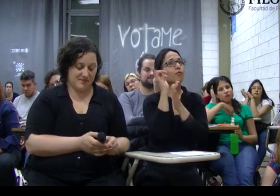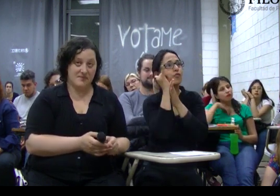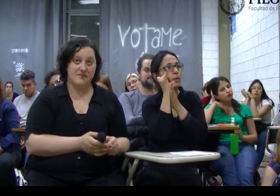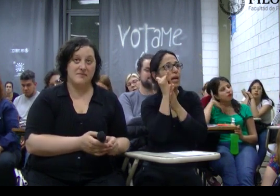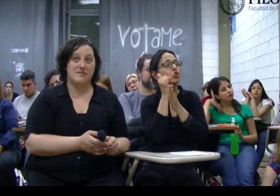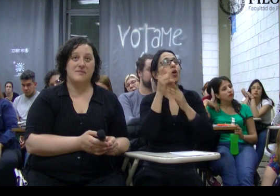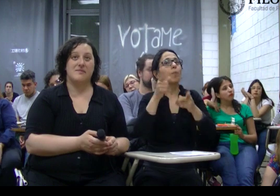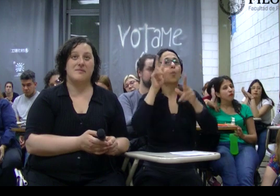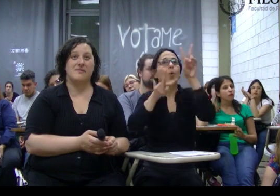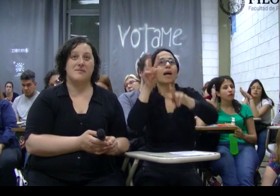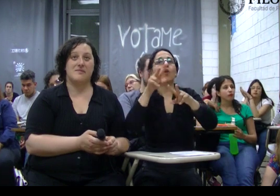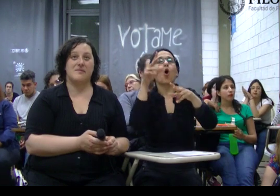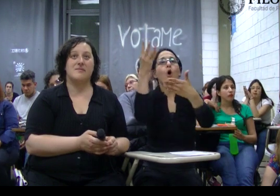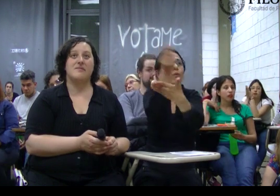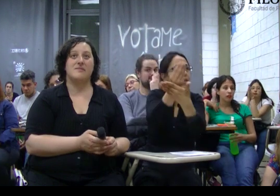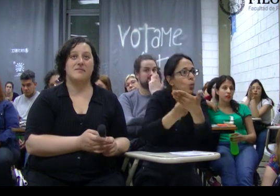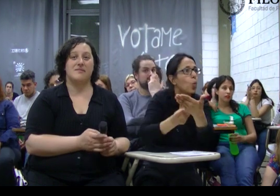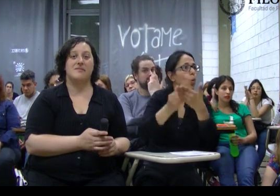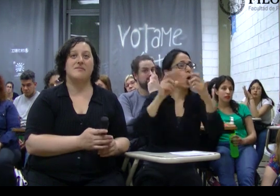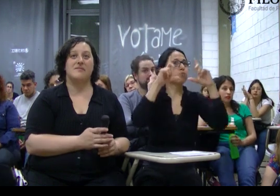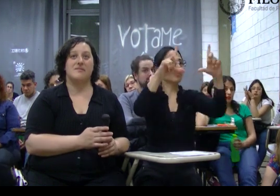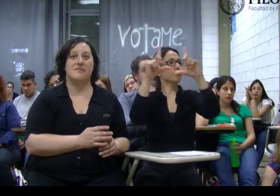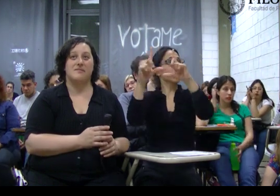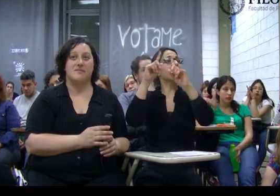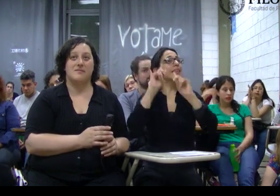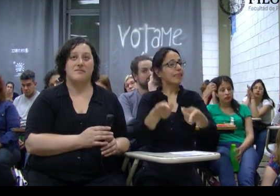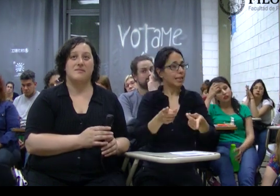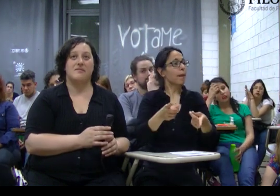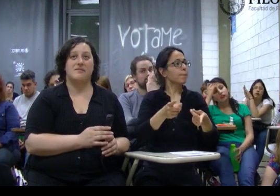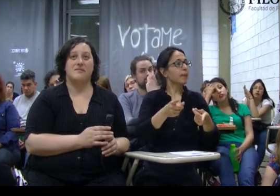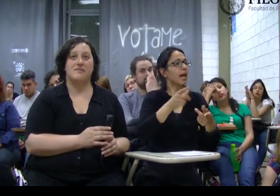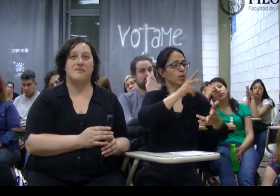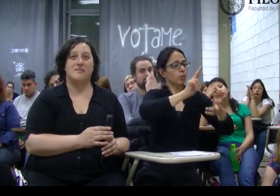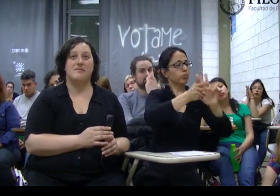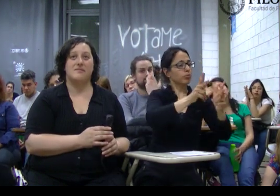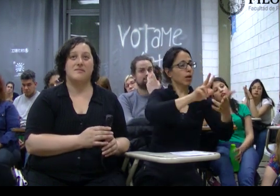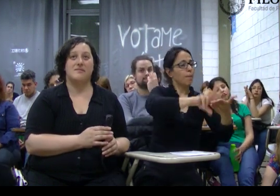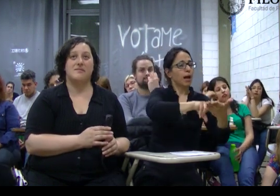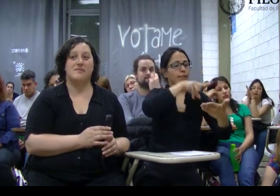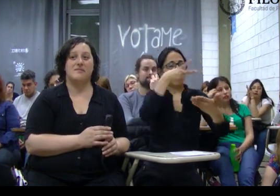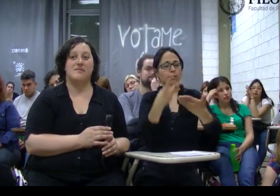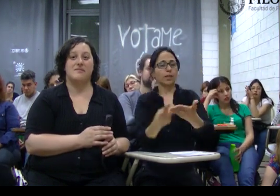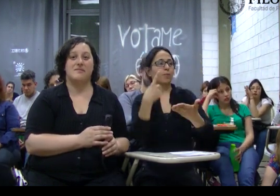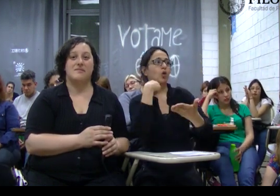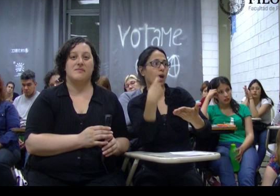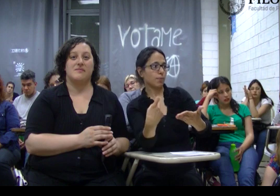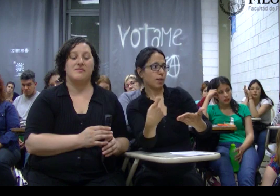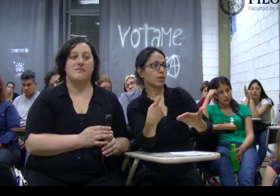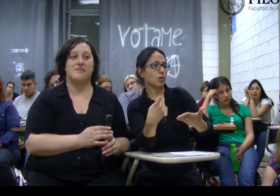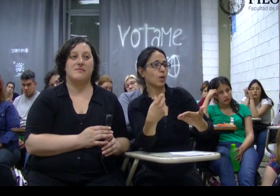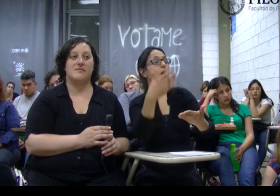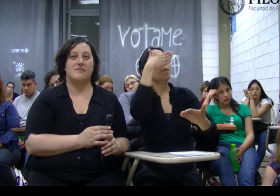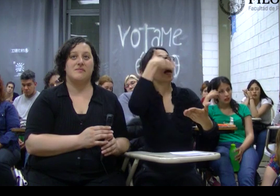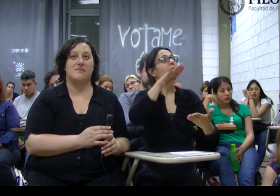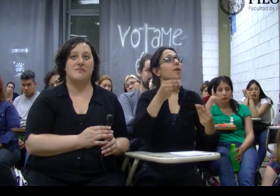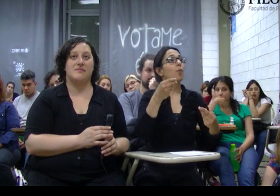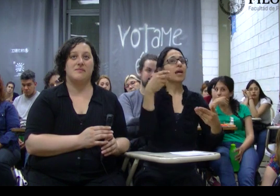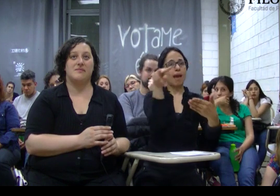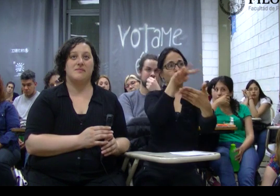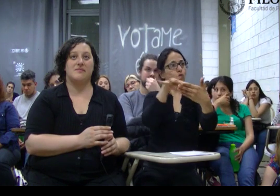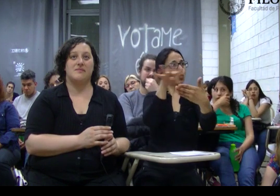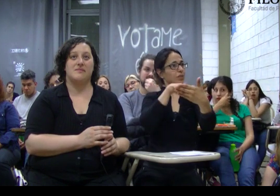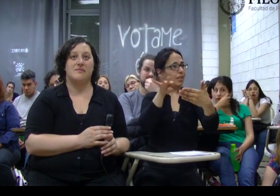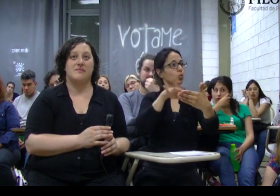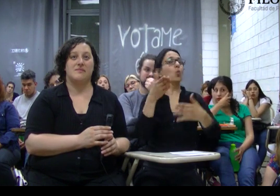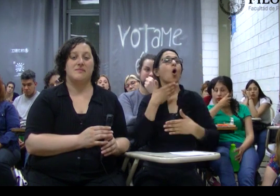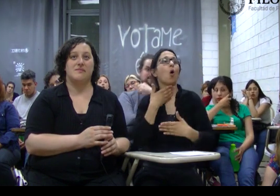hicieron para esto, las transcripciones de la lengua de señas al español para poder ponerle subtítulos y voces en off,